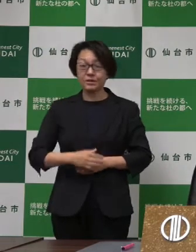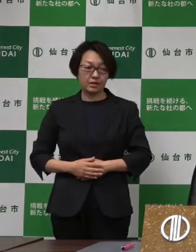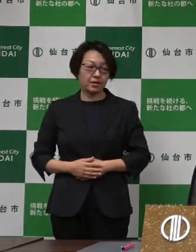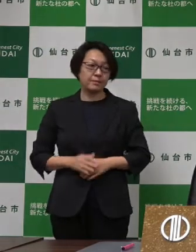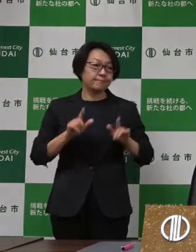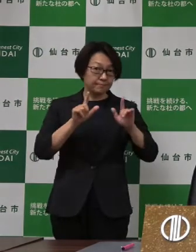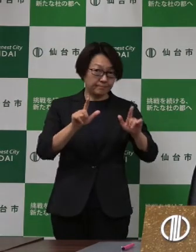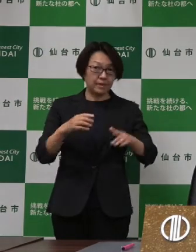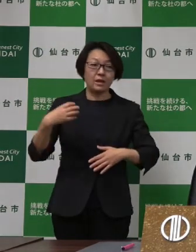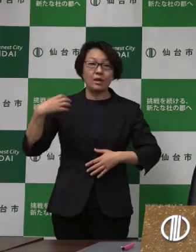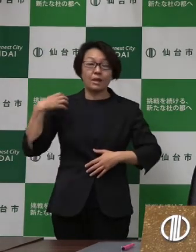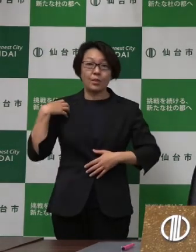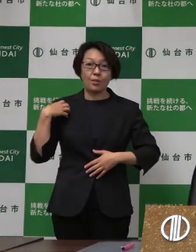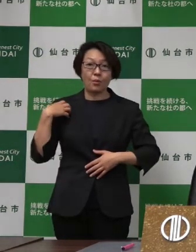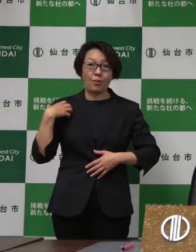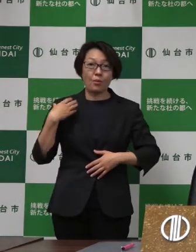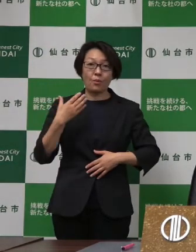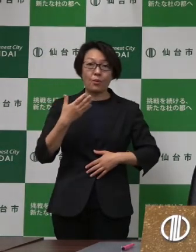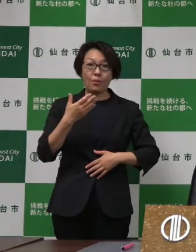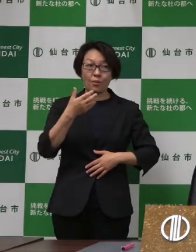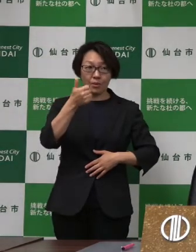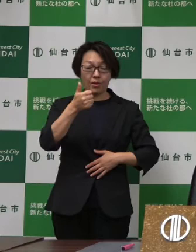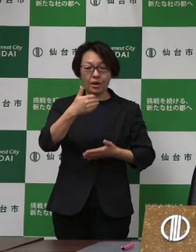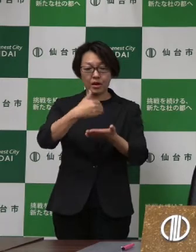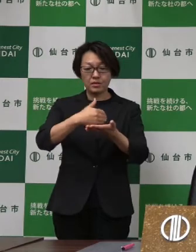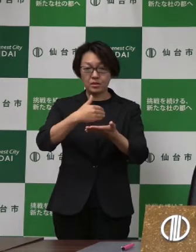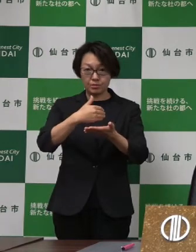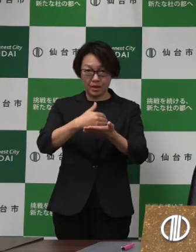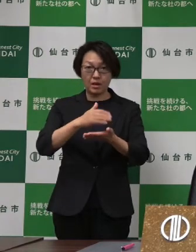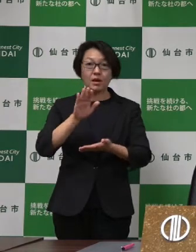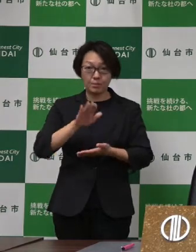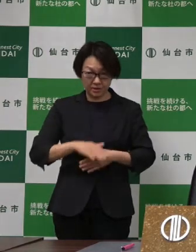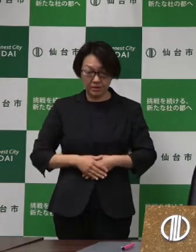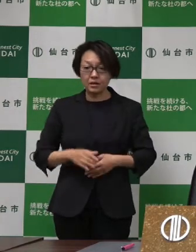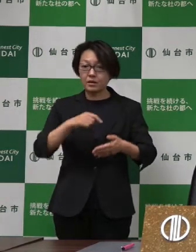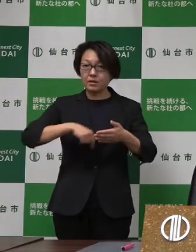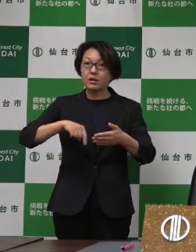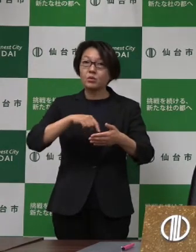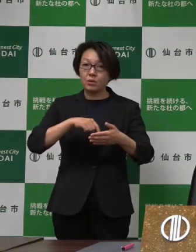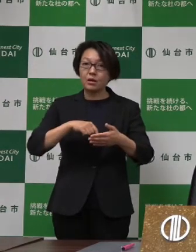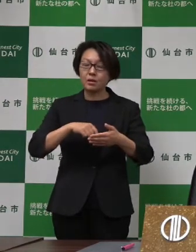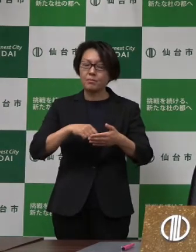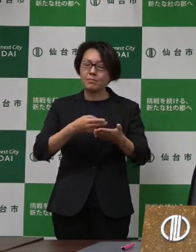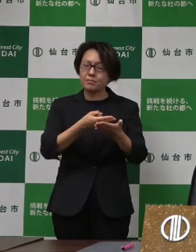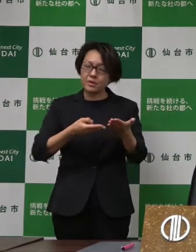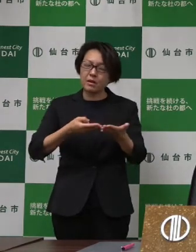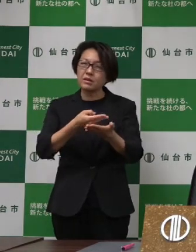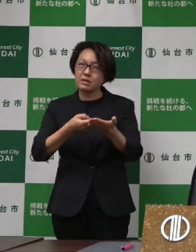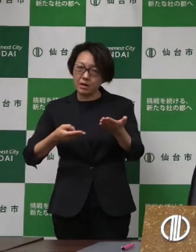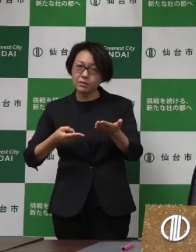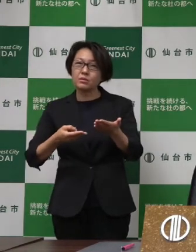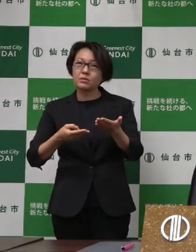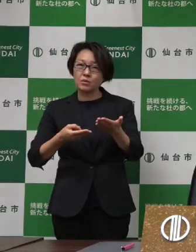担当から説明を受けているんですけれども、なかなか退院も療養解